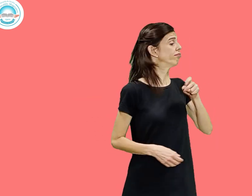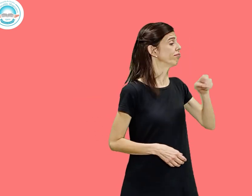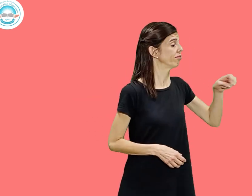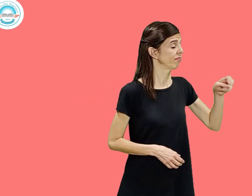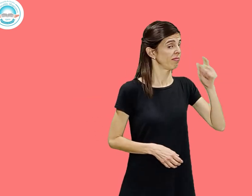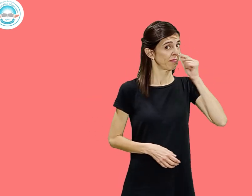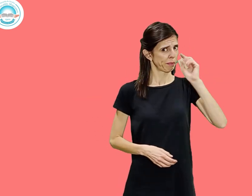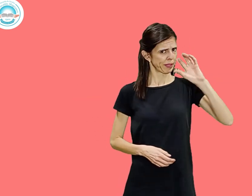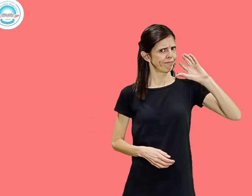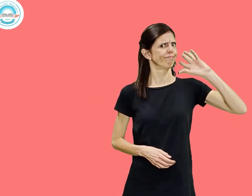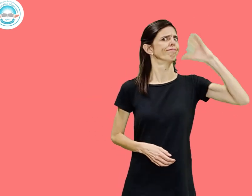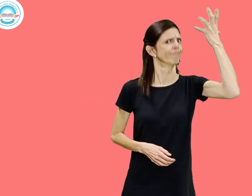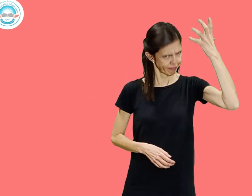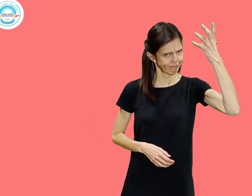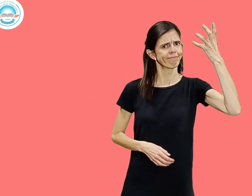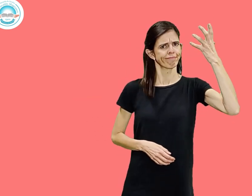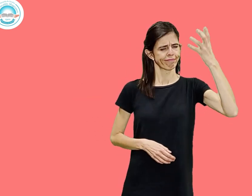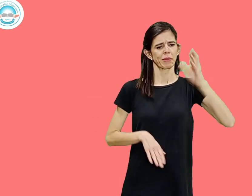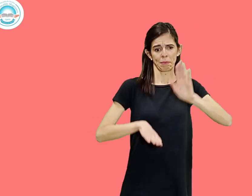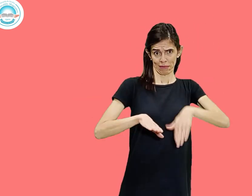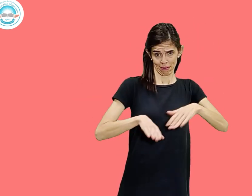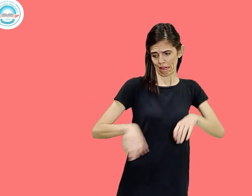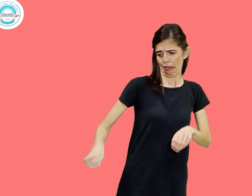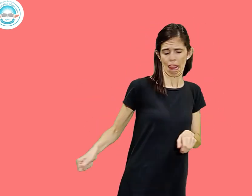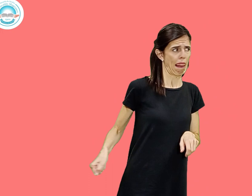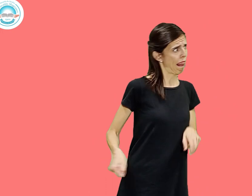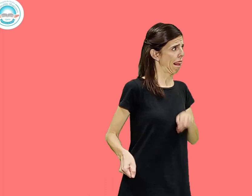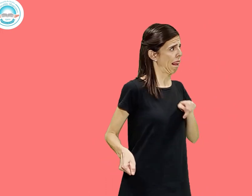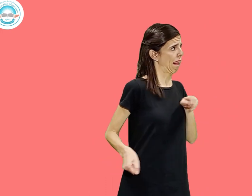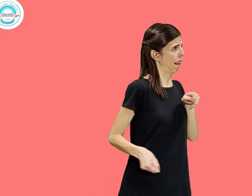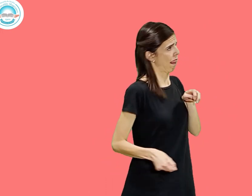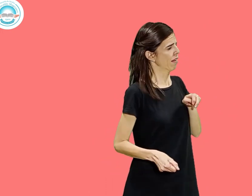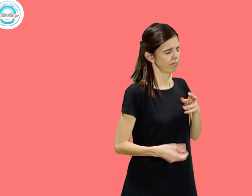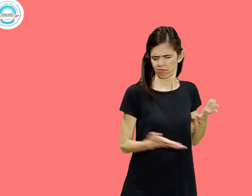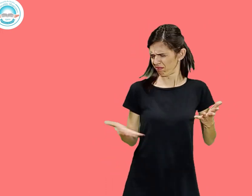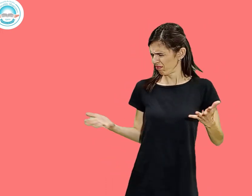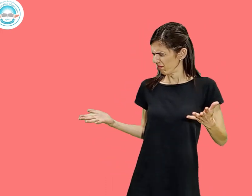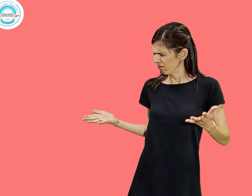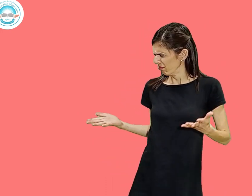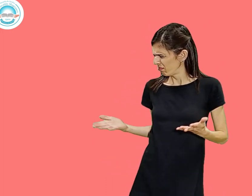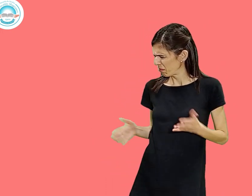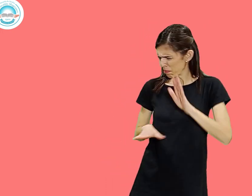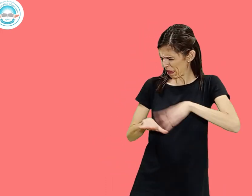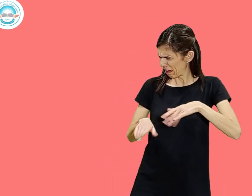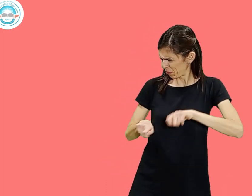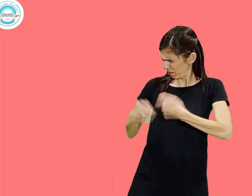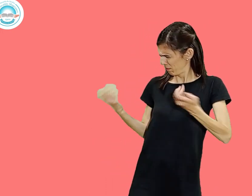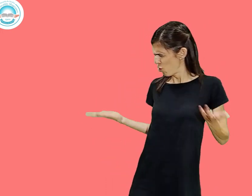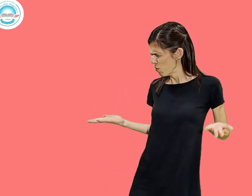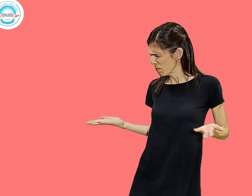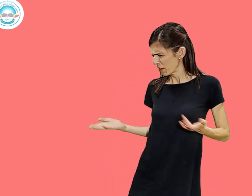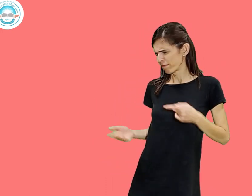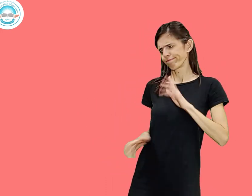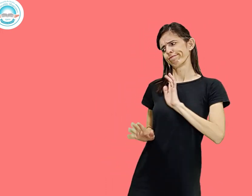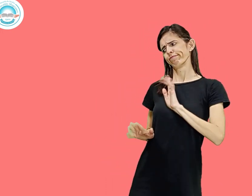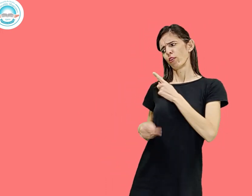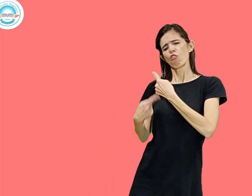miedo Bueno vamos dijo papá enojado y empezó a caminar rápido yo caminé atrás